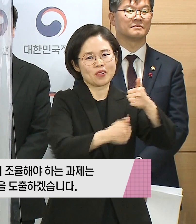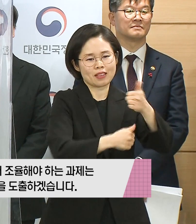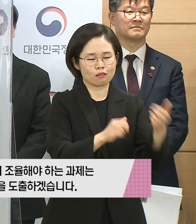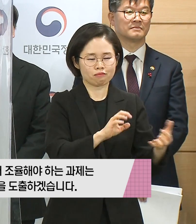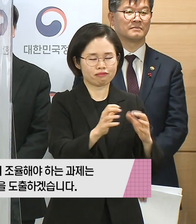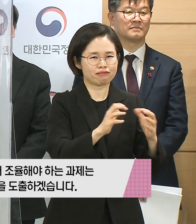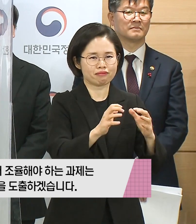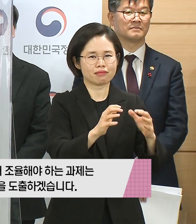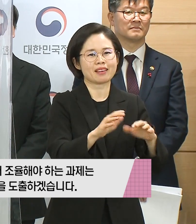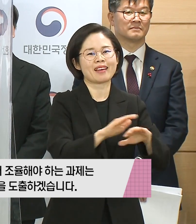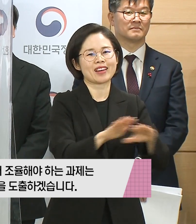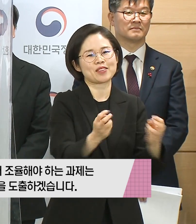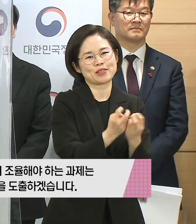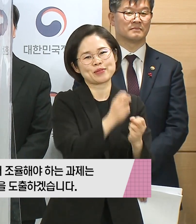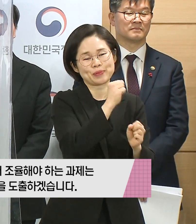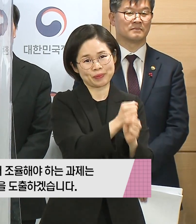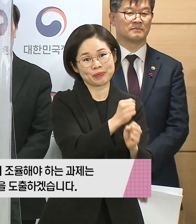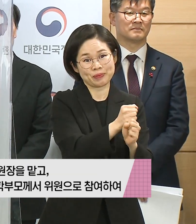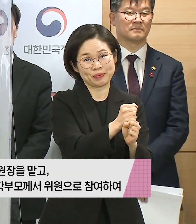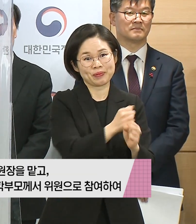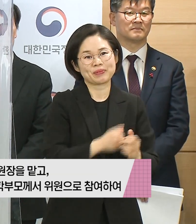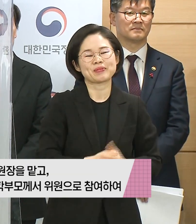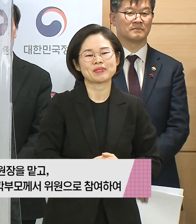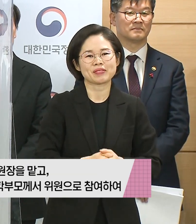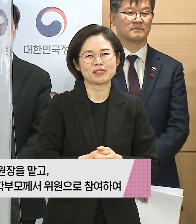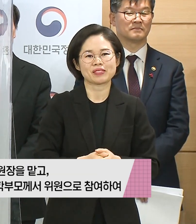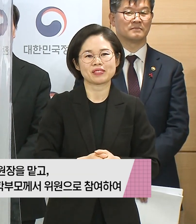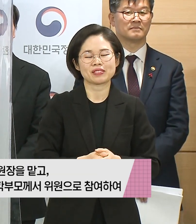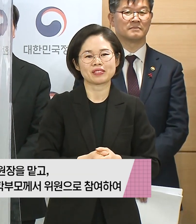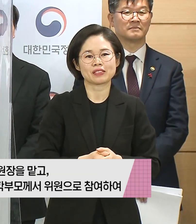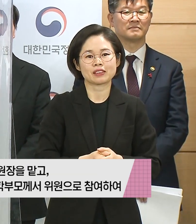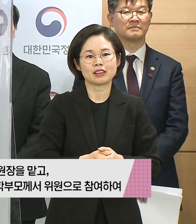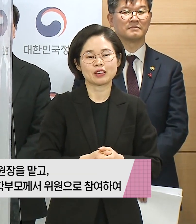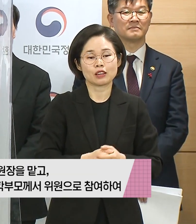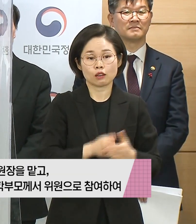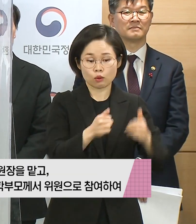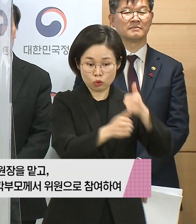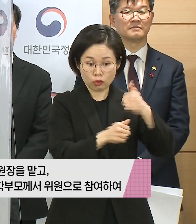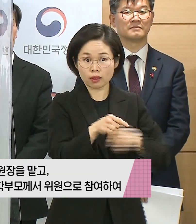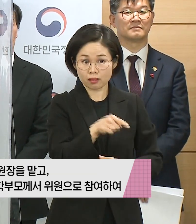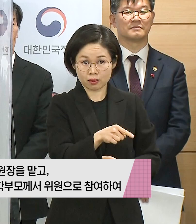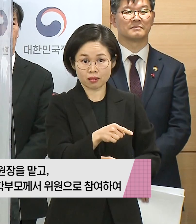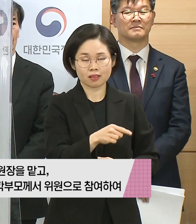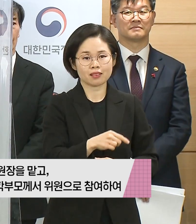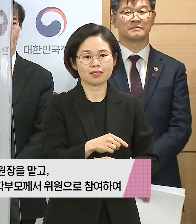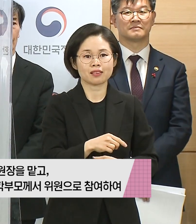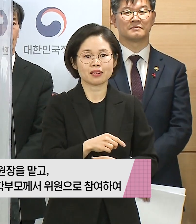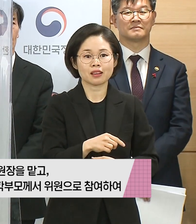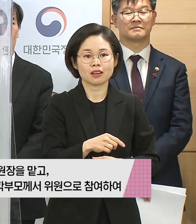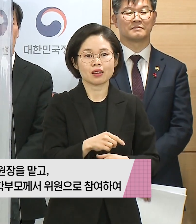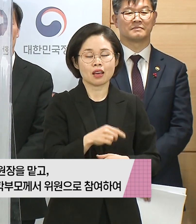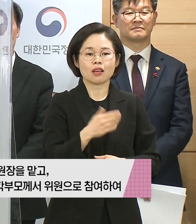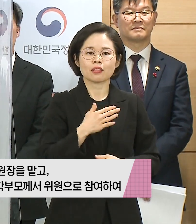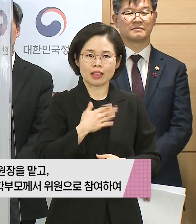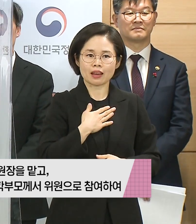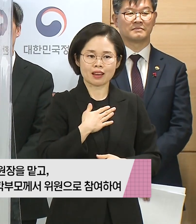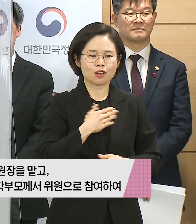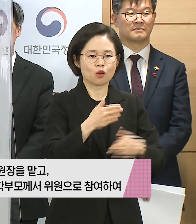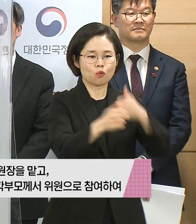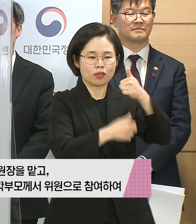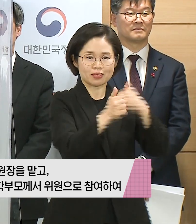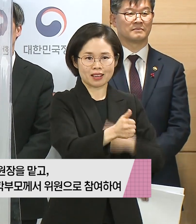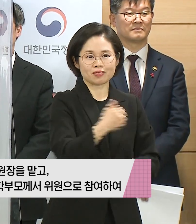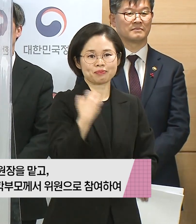통해 대안을 도출하겠습니다. 유보 통합 추진위원회는 부총리인 제가 위원장을